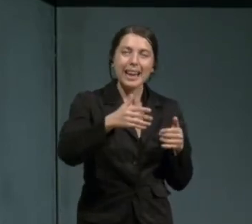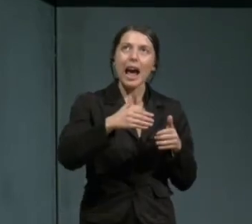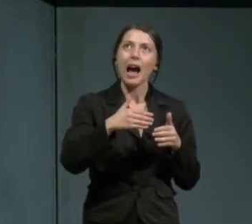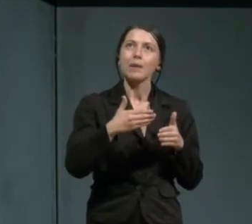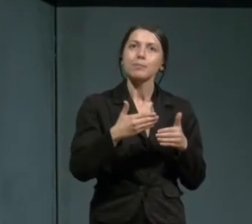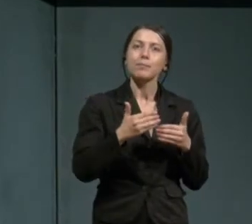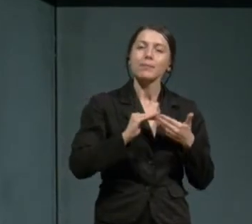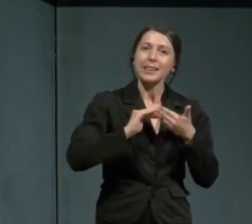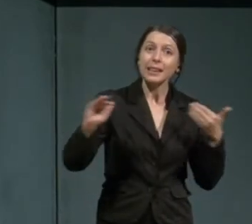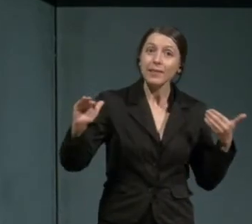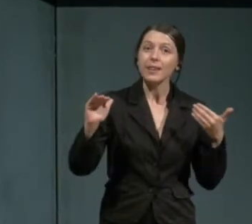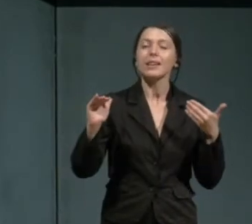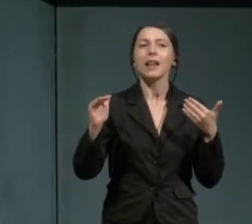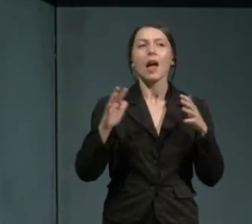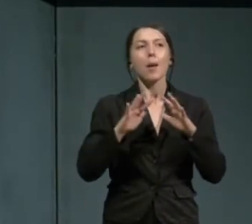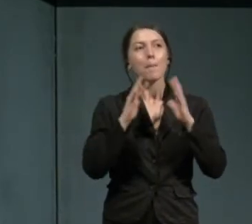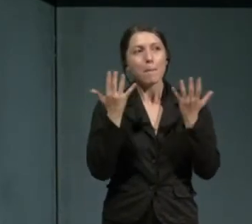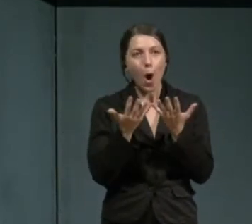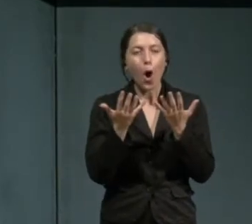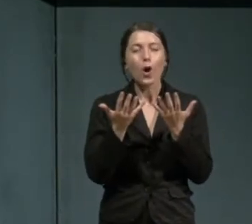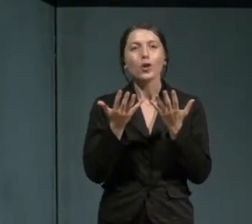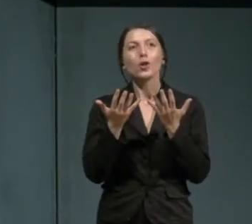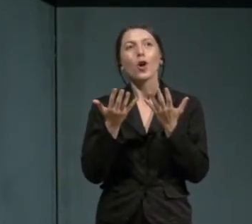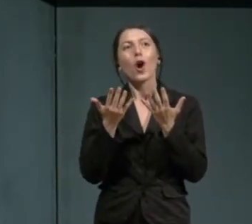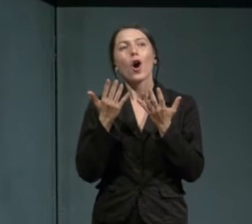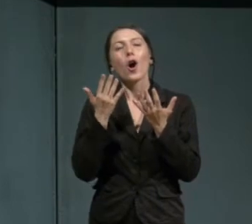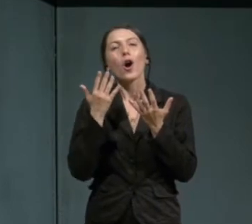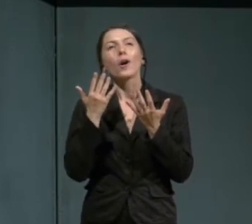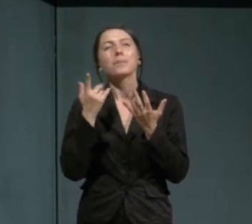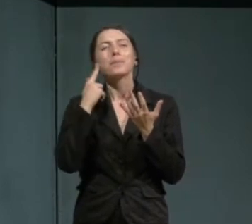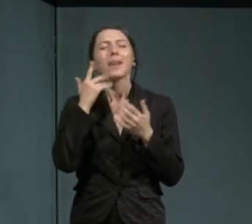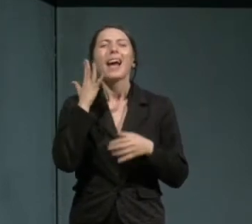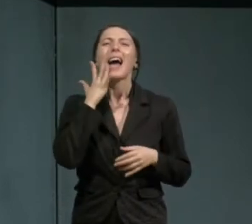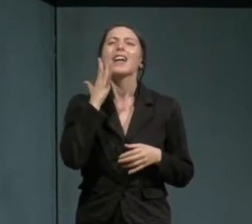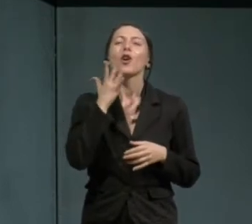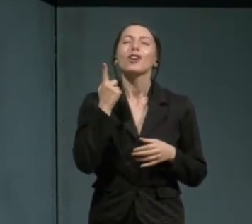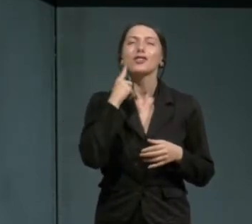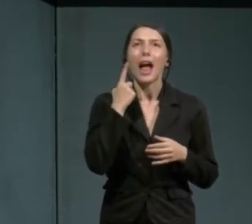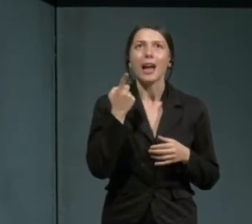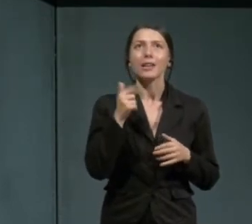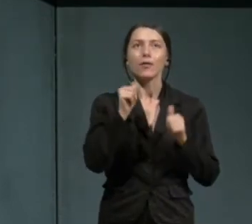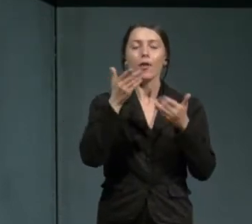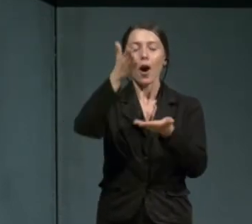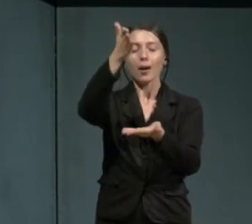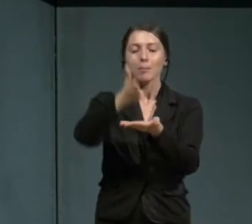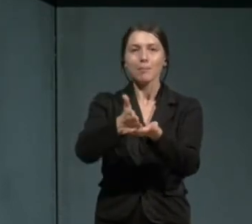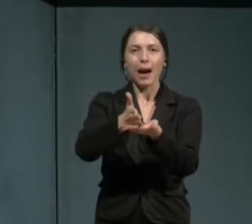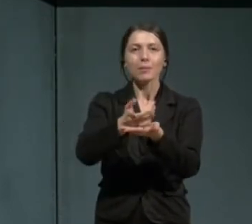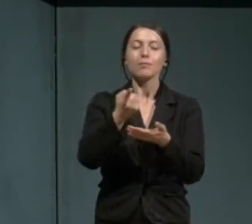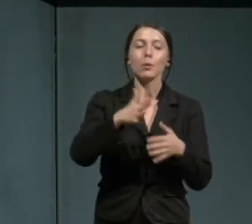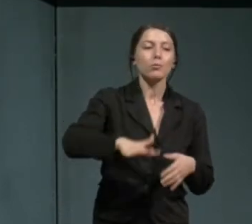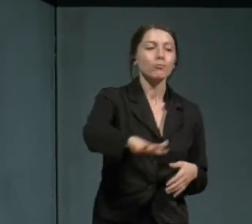divide il mondo per gli adolescenti il mondo è diviso in due zone una zona alla